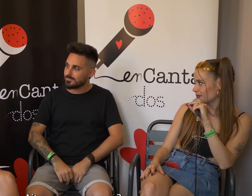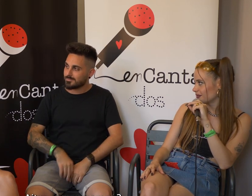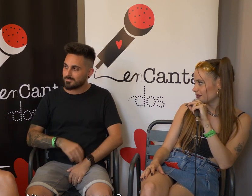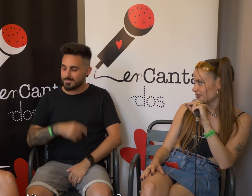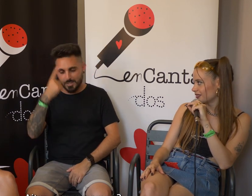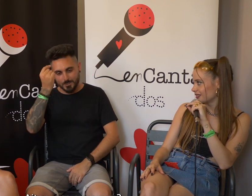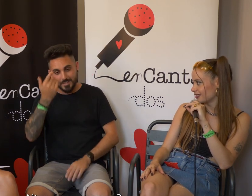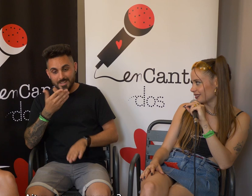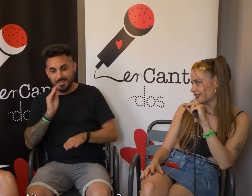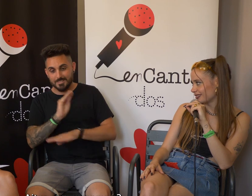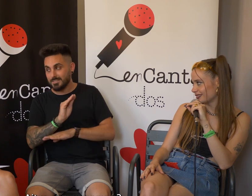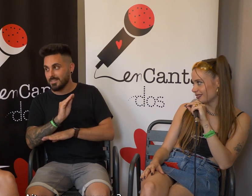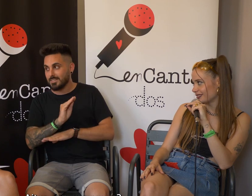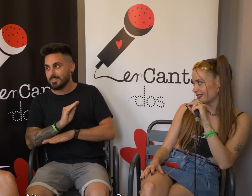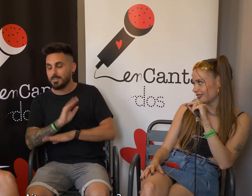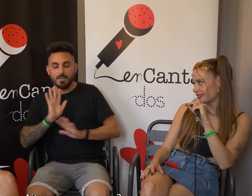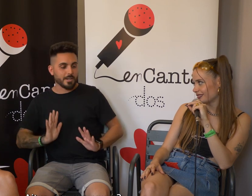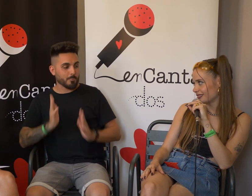Aitor, ¿ens ensenyes?